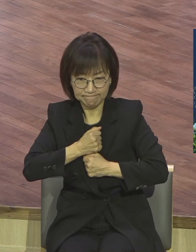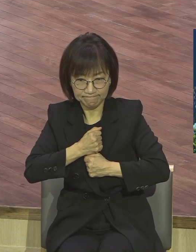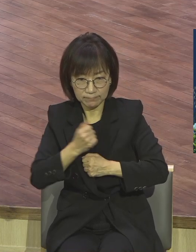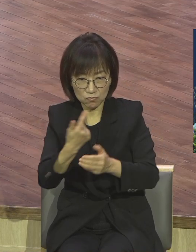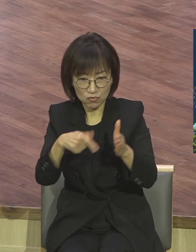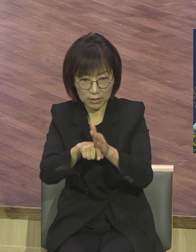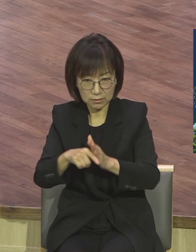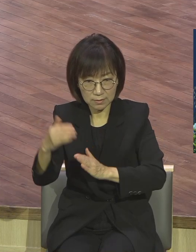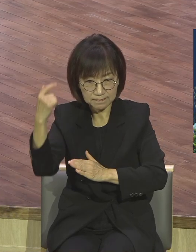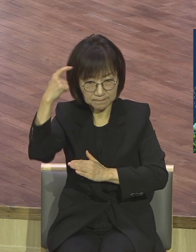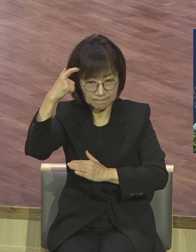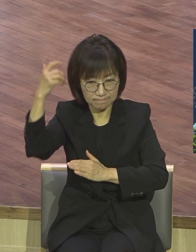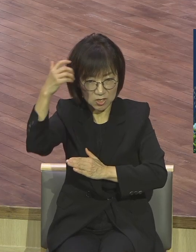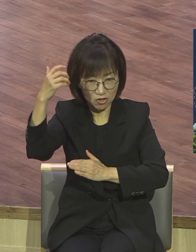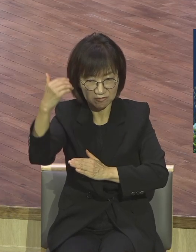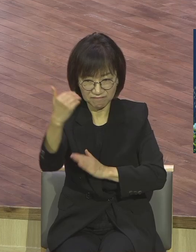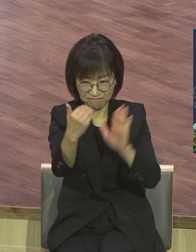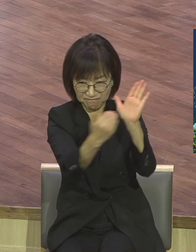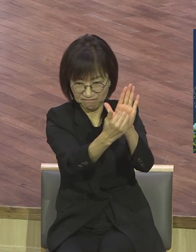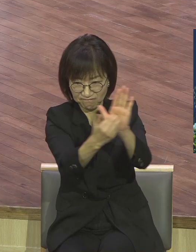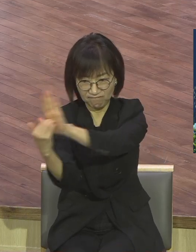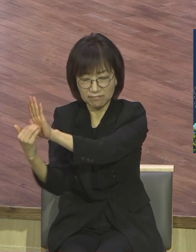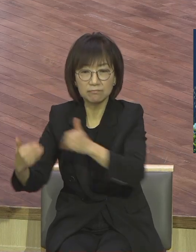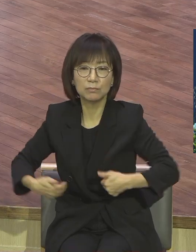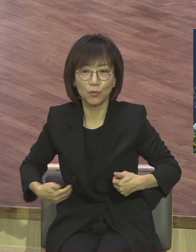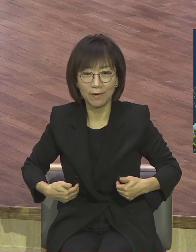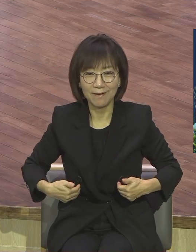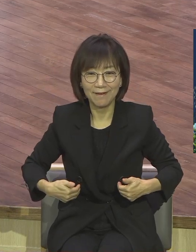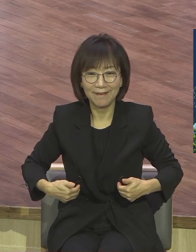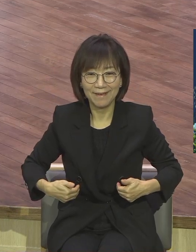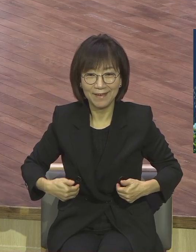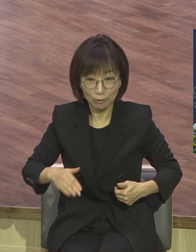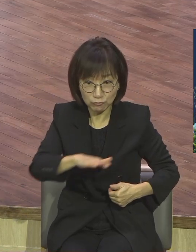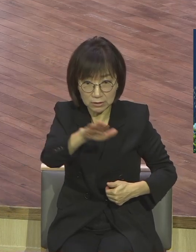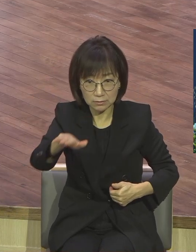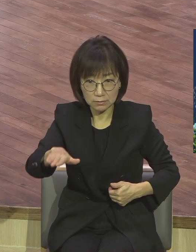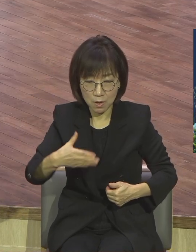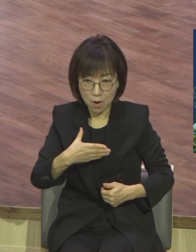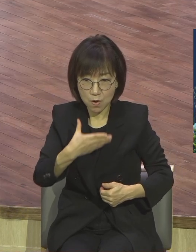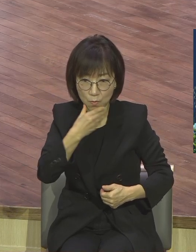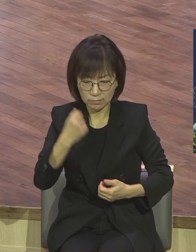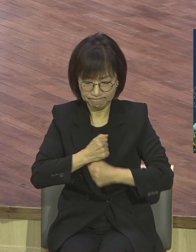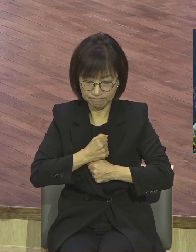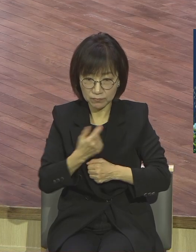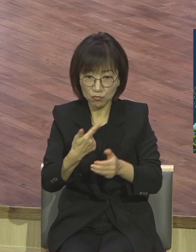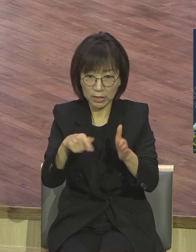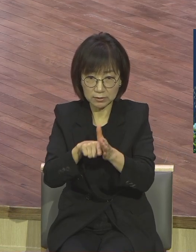영적 방탄소년단이 돼야 돼요. 지켜야 돼. 복음을 지켜야 돼.